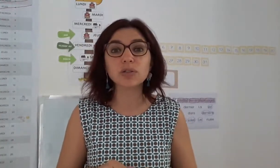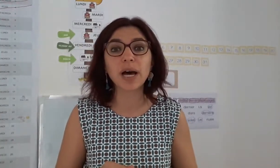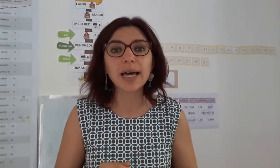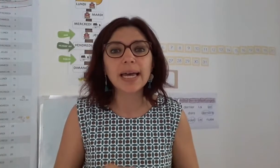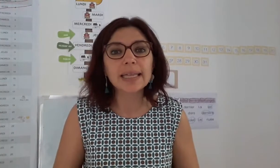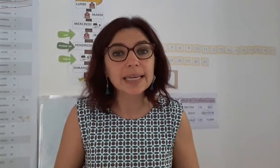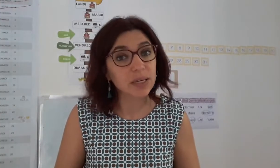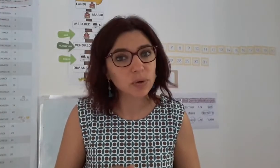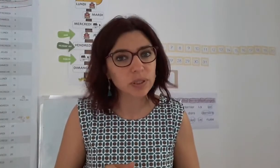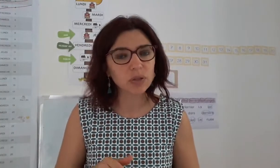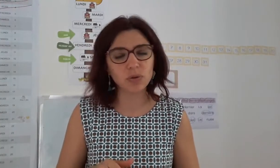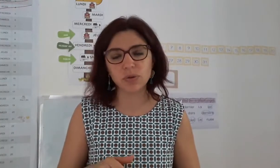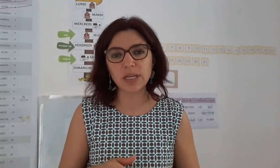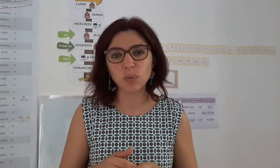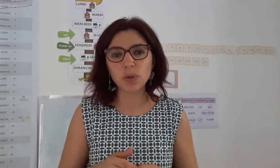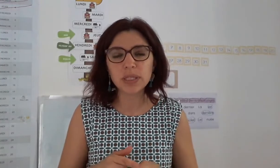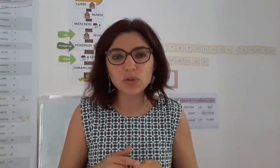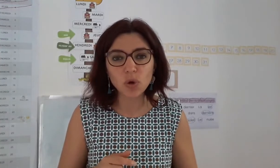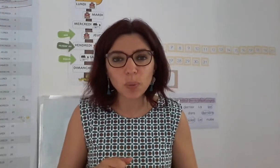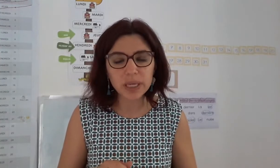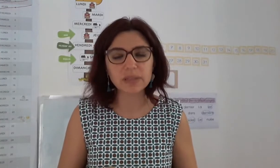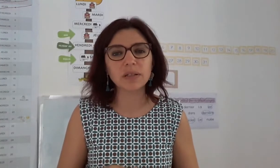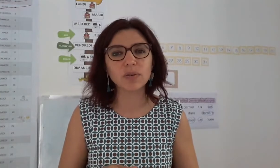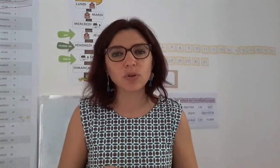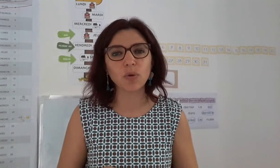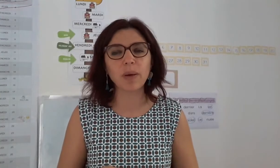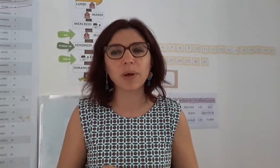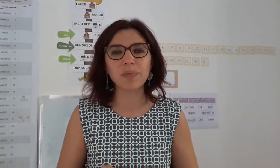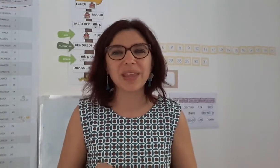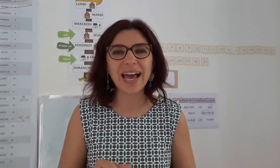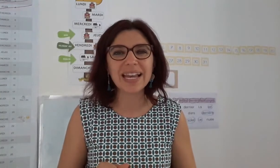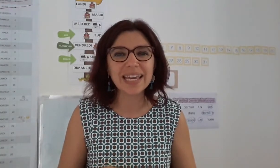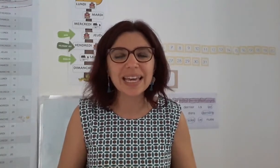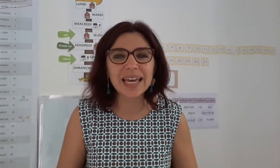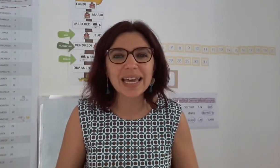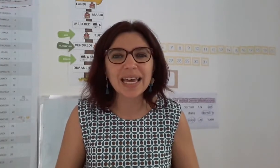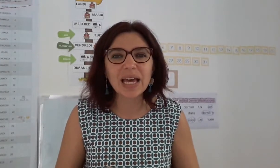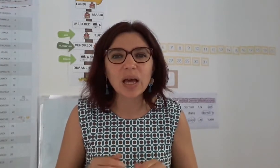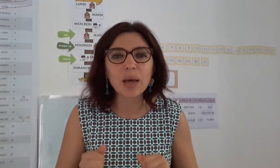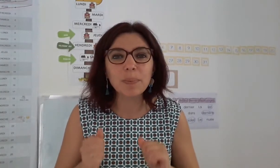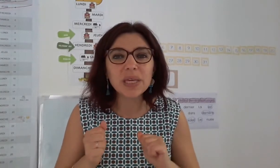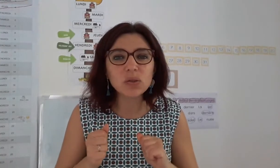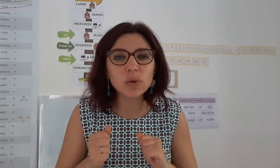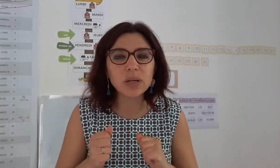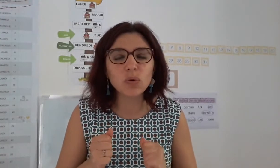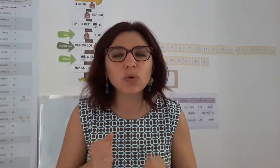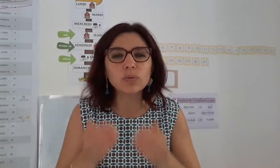sera très contente de cette petite surprise, votre maman. Allez, bisous les loulous.